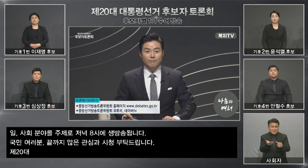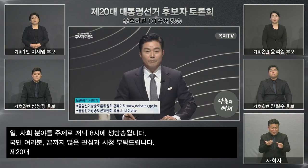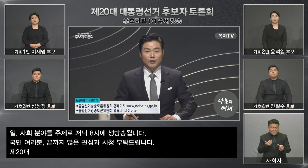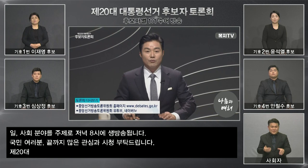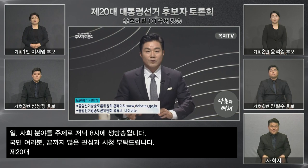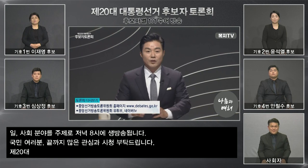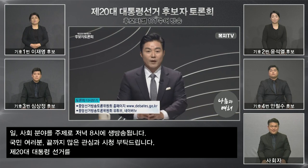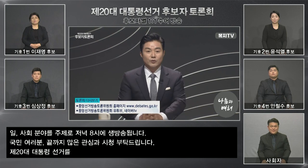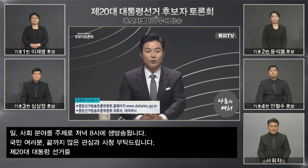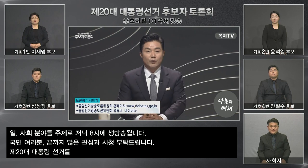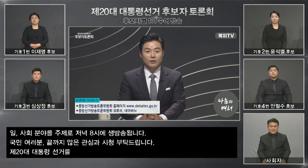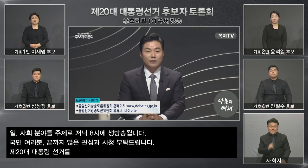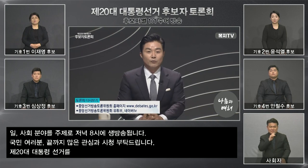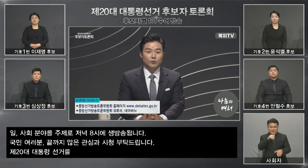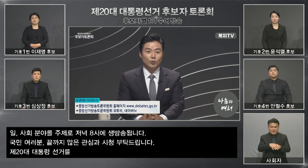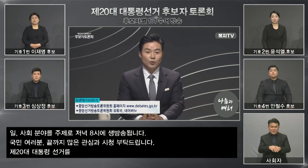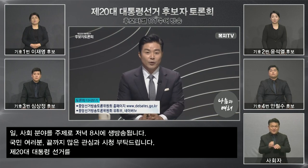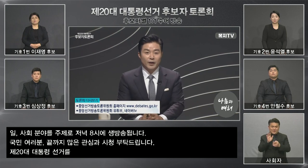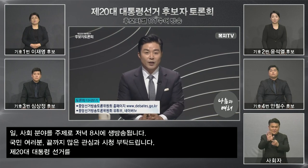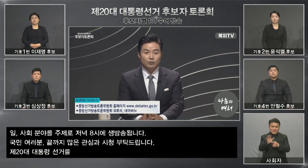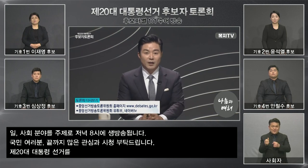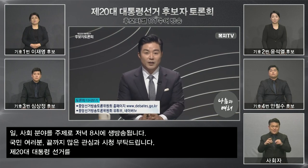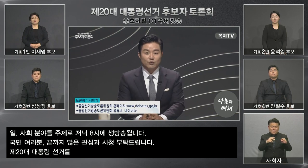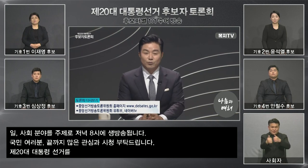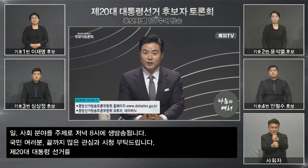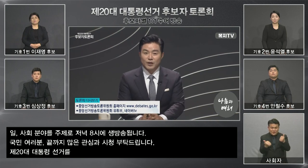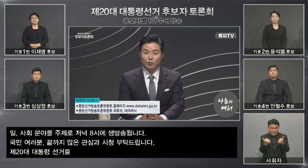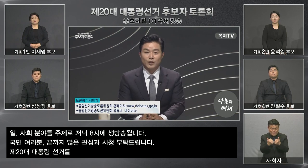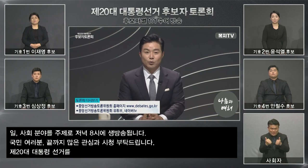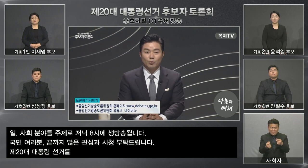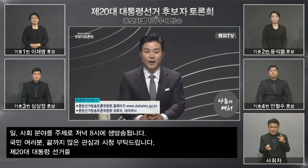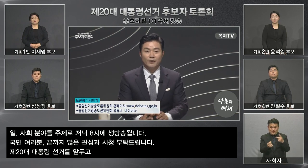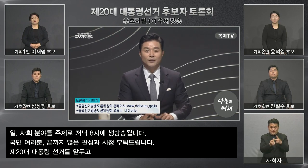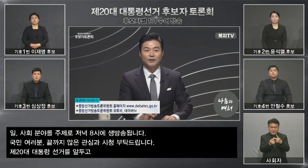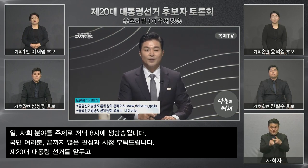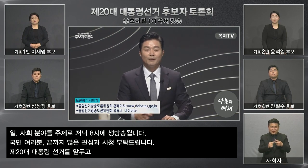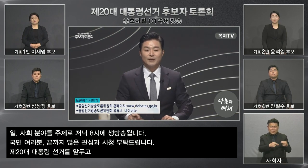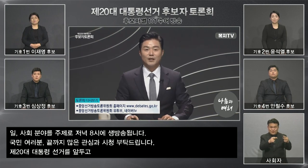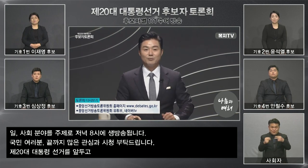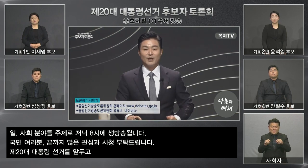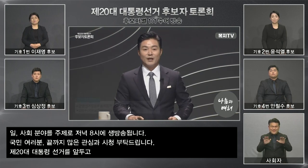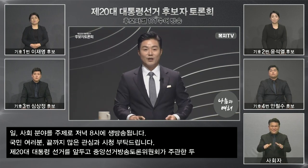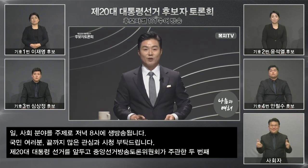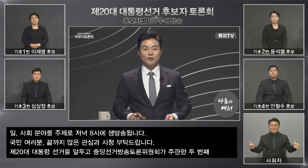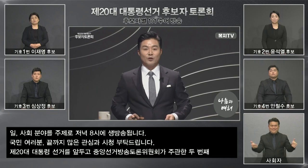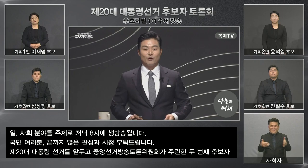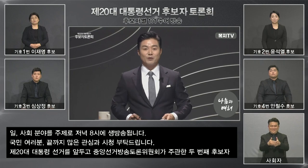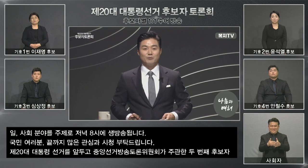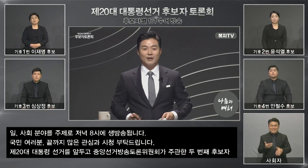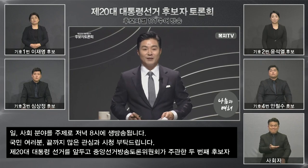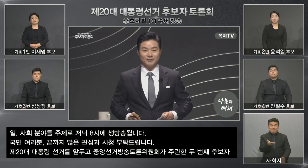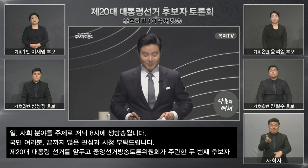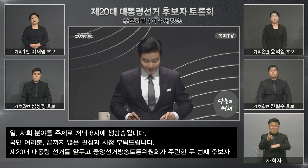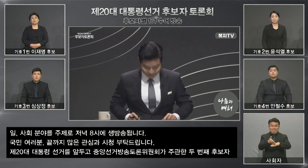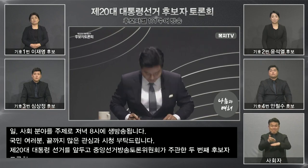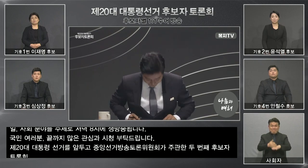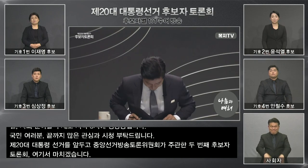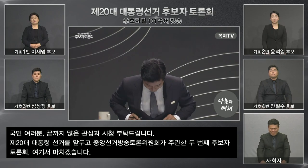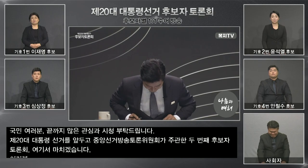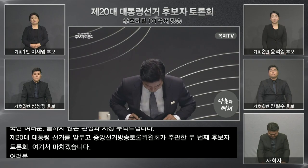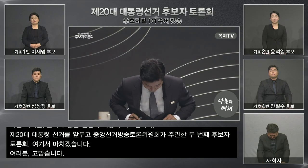중앙선거방송토론위원회가 주관한 두 번째 후보자 토론회 여기서 마치겠습니다. 여러분 고맙습니다.